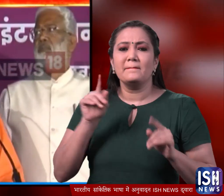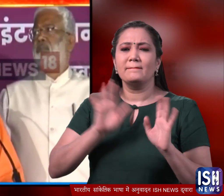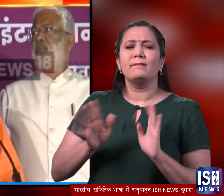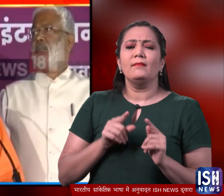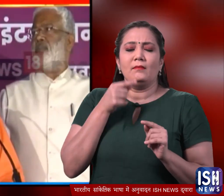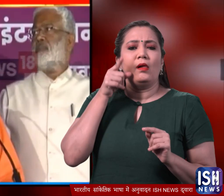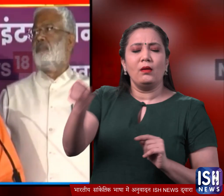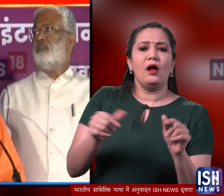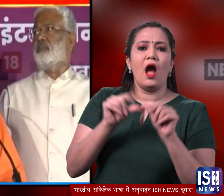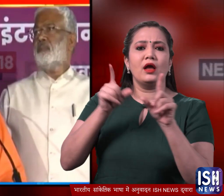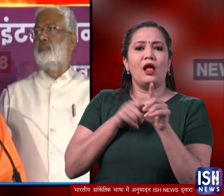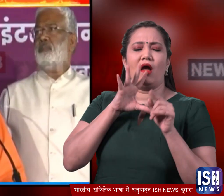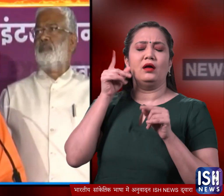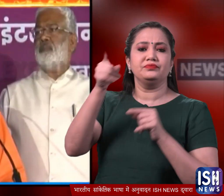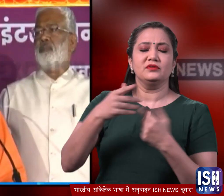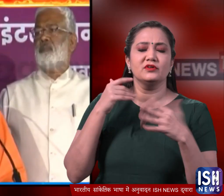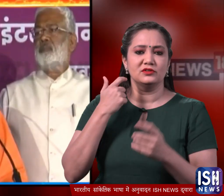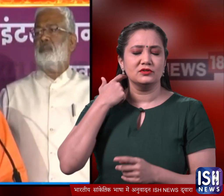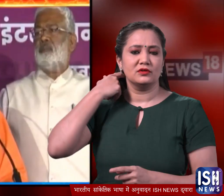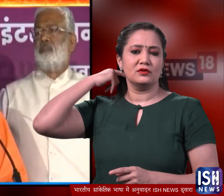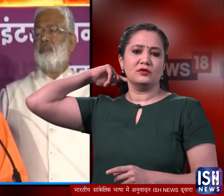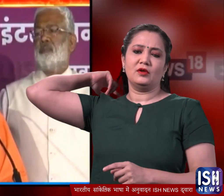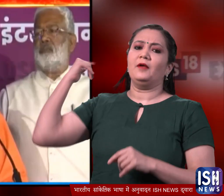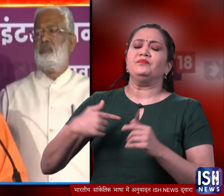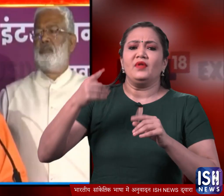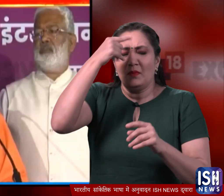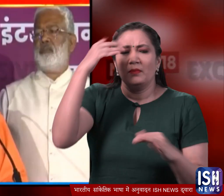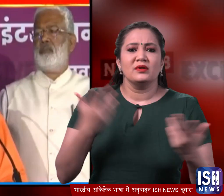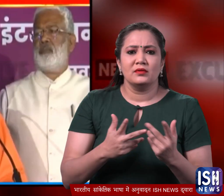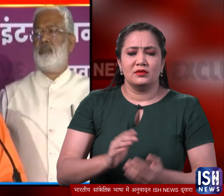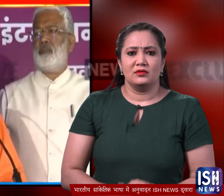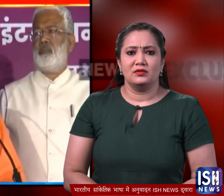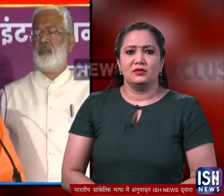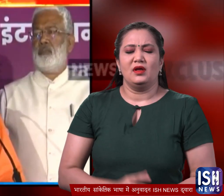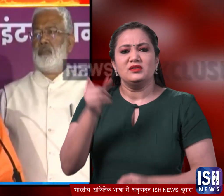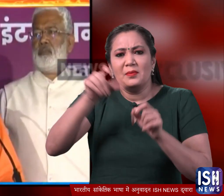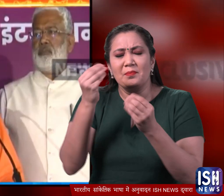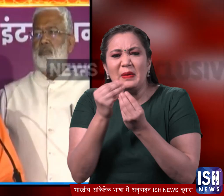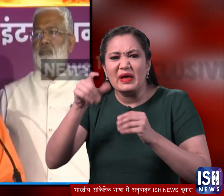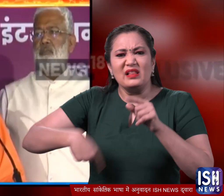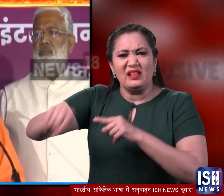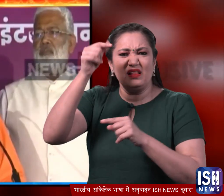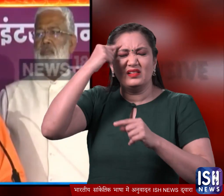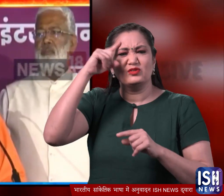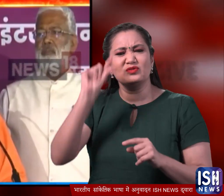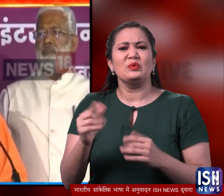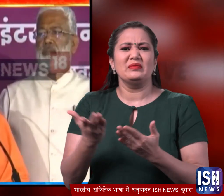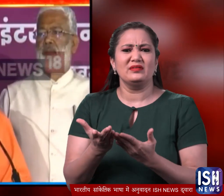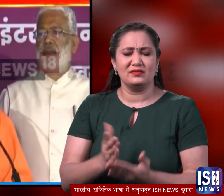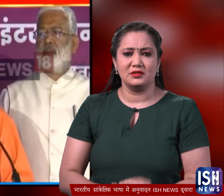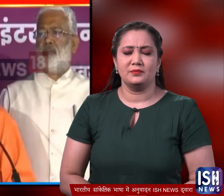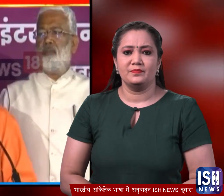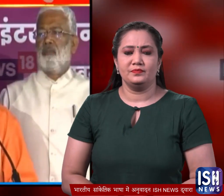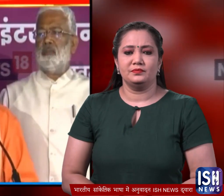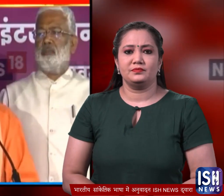अखिलेश यादव पर भी निशाना साधा। उत्तर प्रदेश में अब एक समस्या ये भी आई है कि अकल से पैदल कुछ लोग ऐसे हो चुके हैं जो